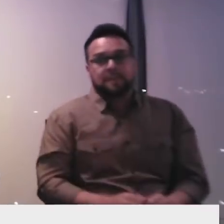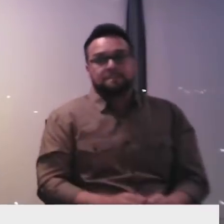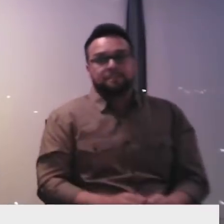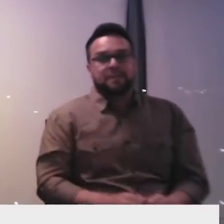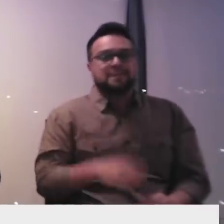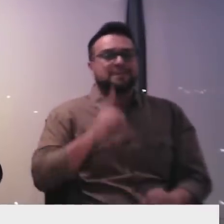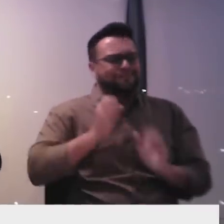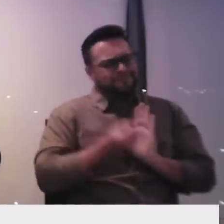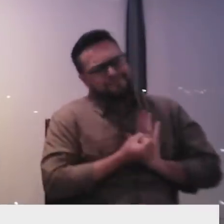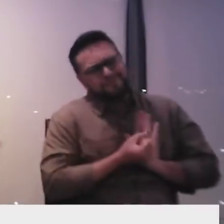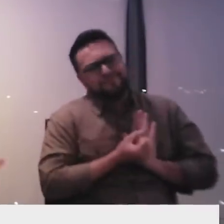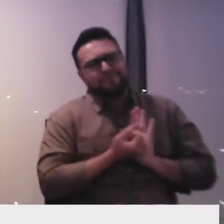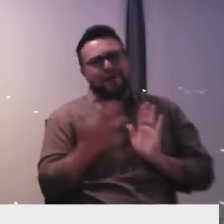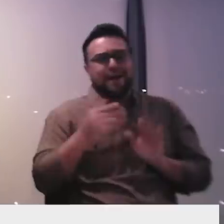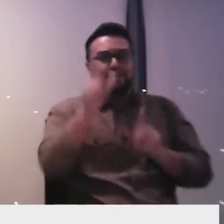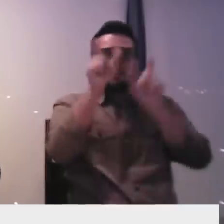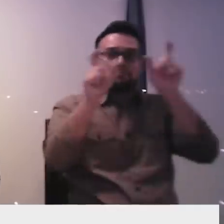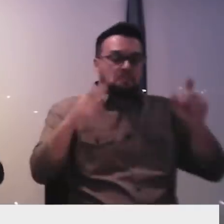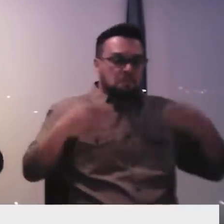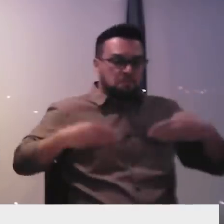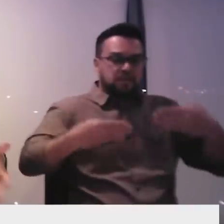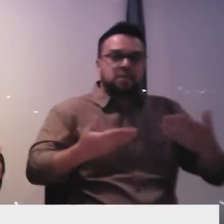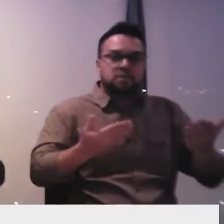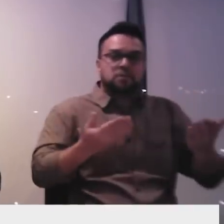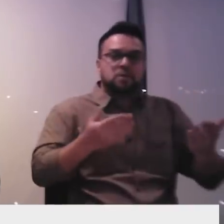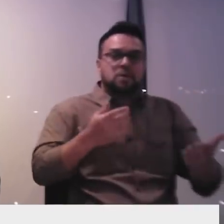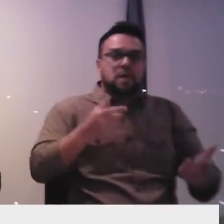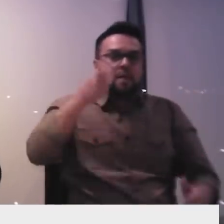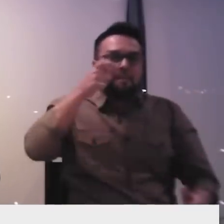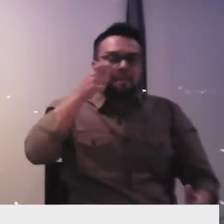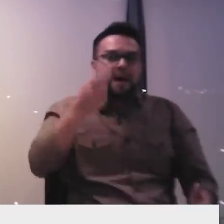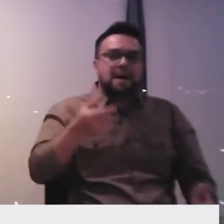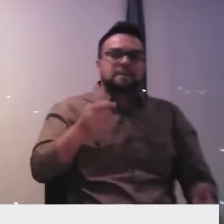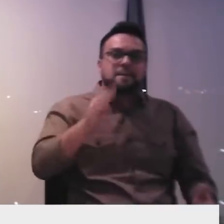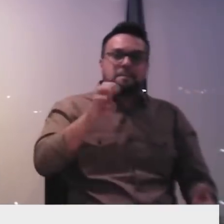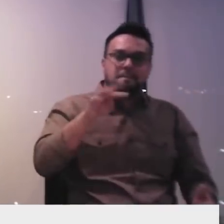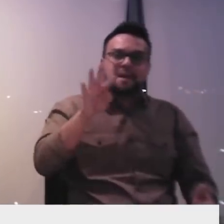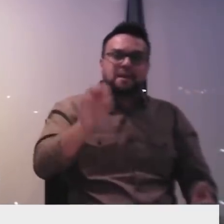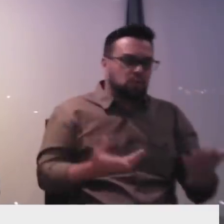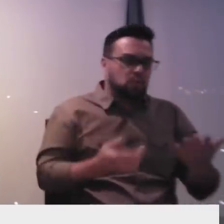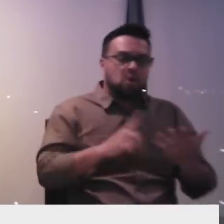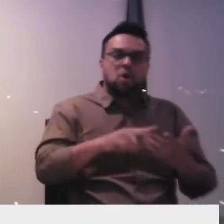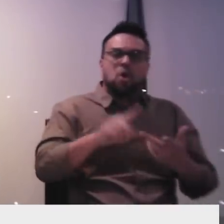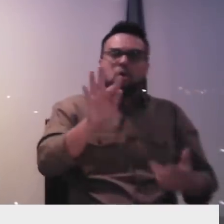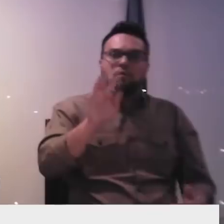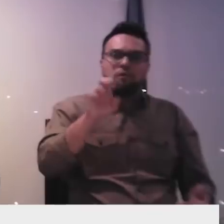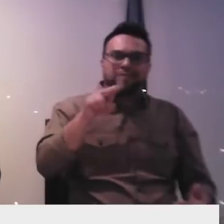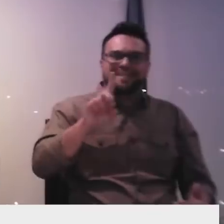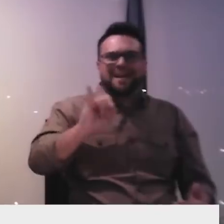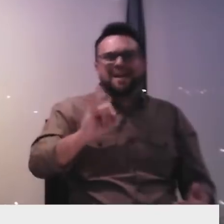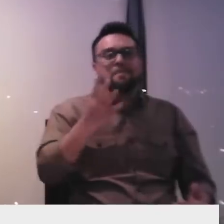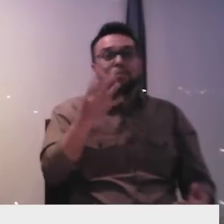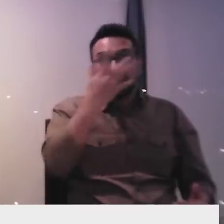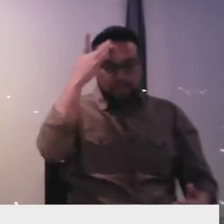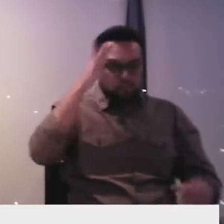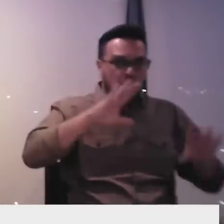Vários ministros envolvidos, de Minas Energia, Almirante Bento, Adamares, FUNAI, muita gente envolvida.